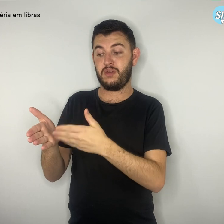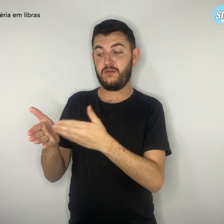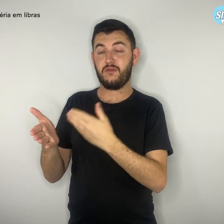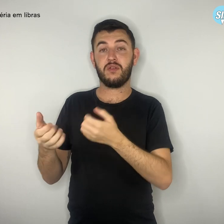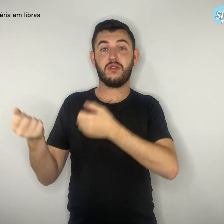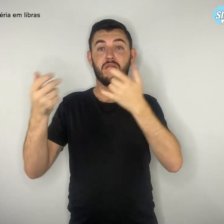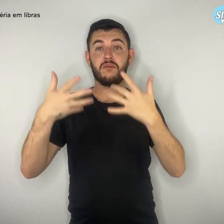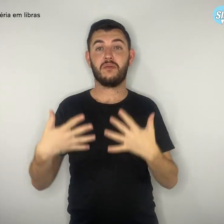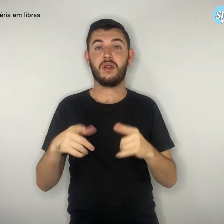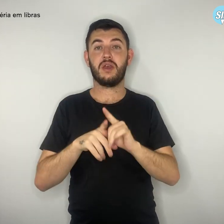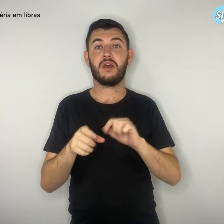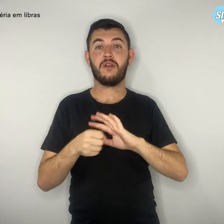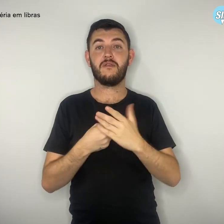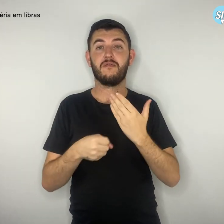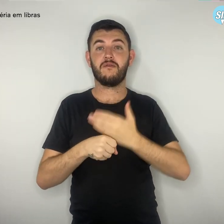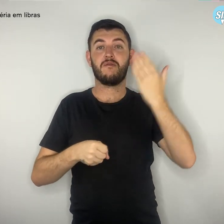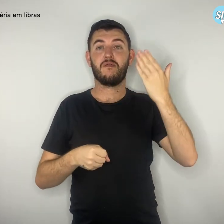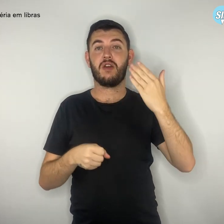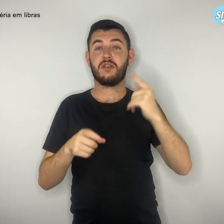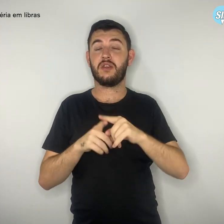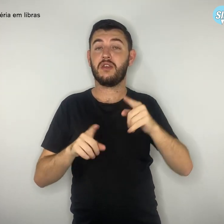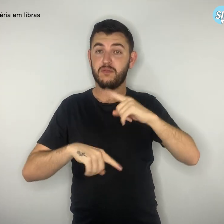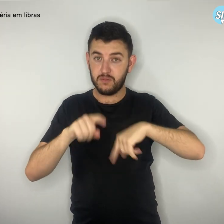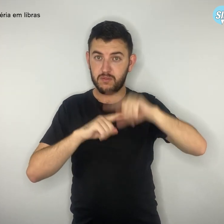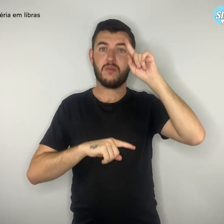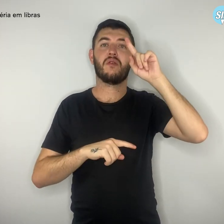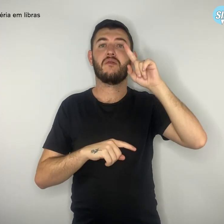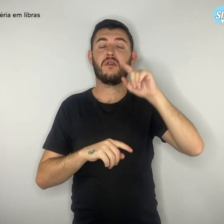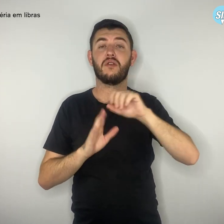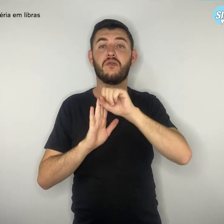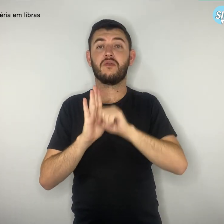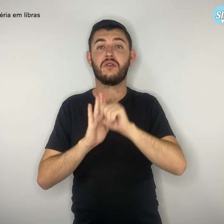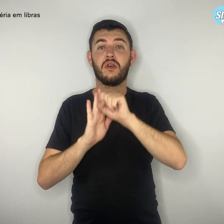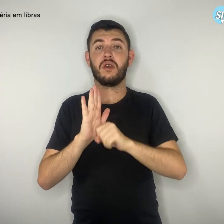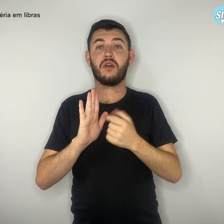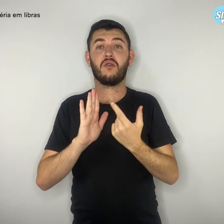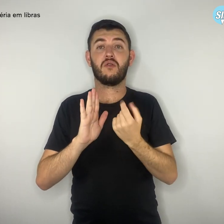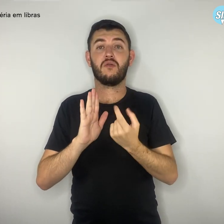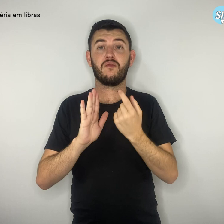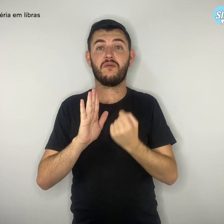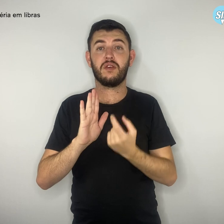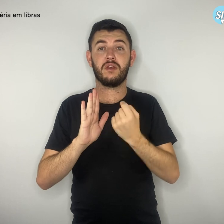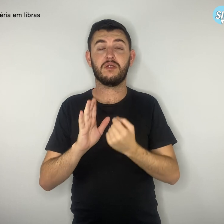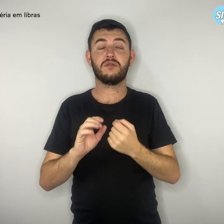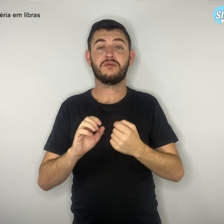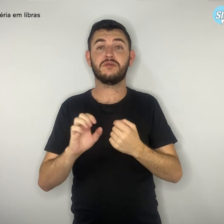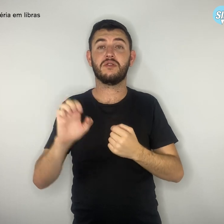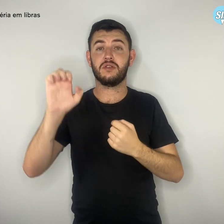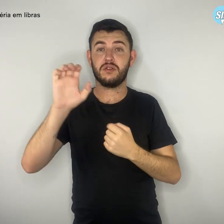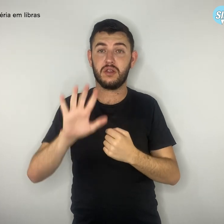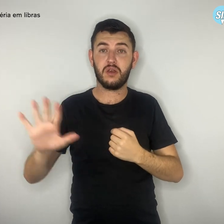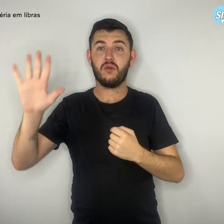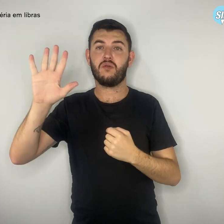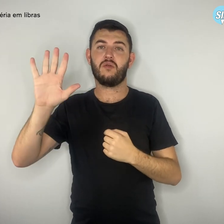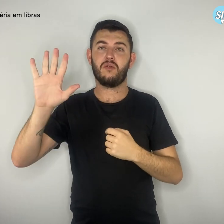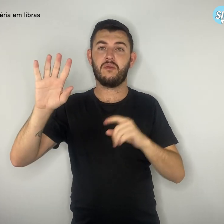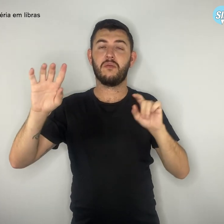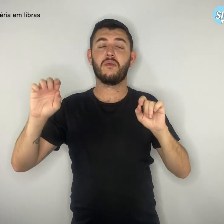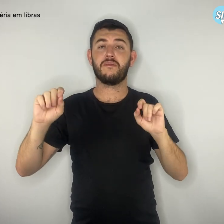descreve a ascensão do fascismo na primeira metade do século XX na Europa, se identificam